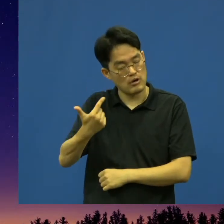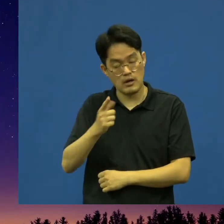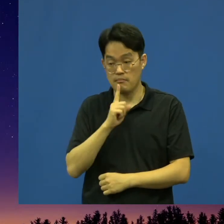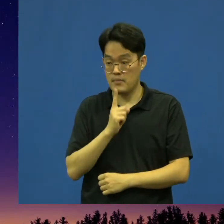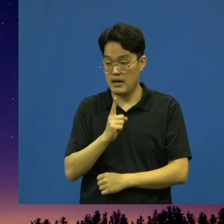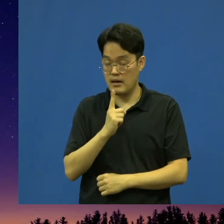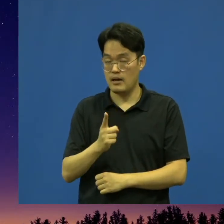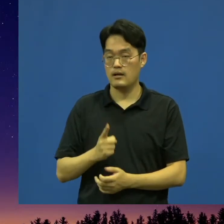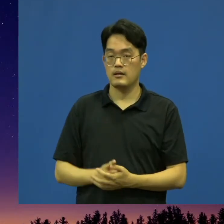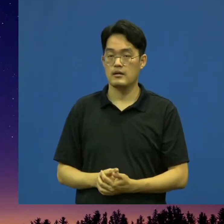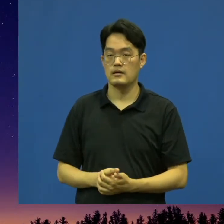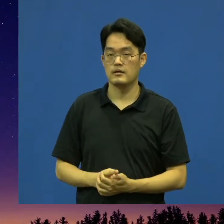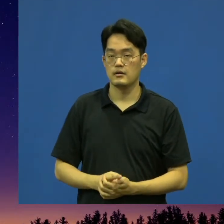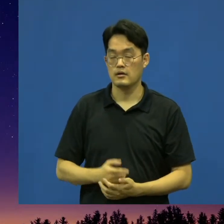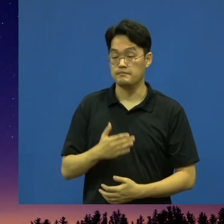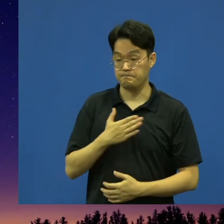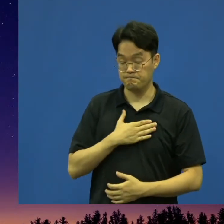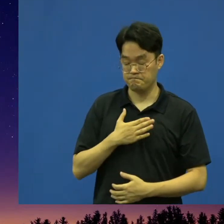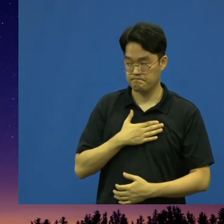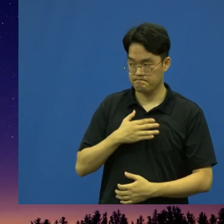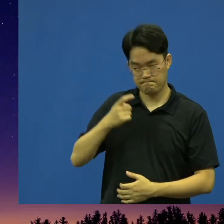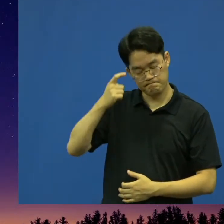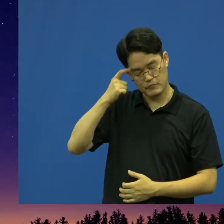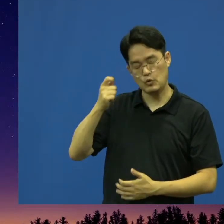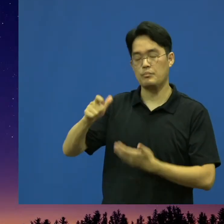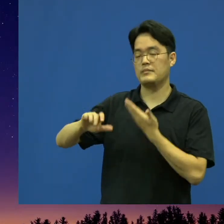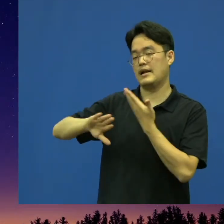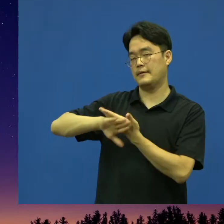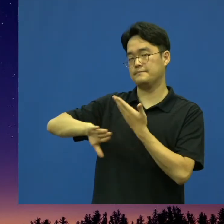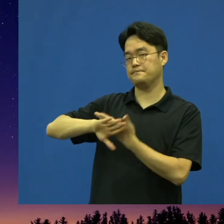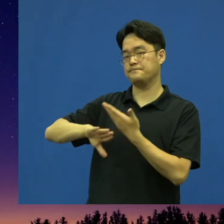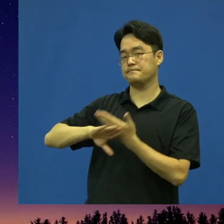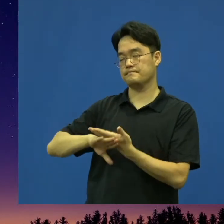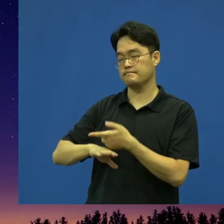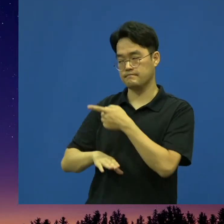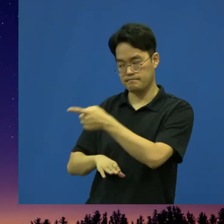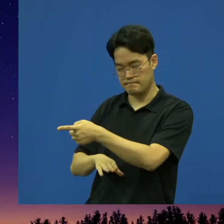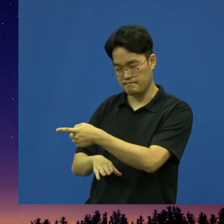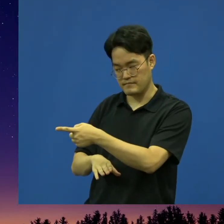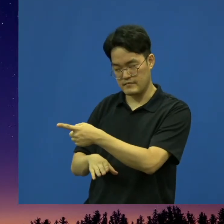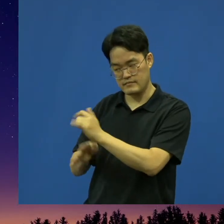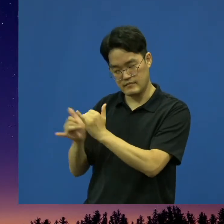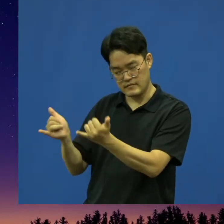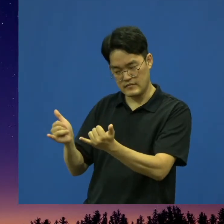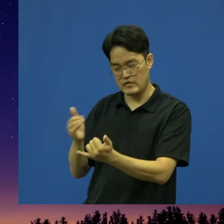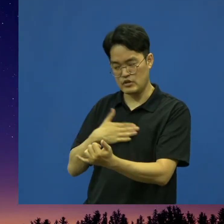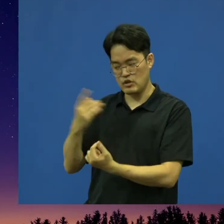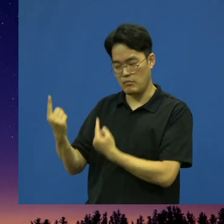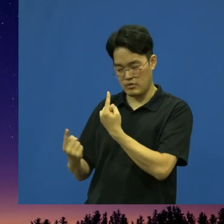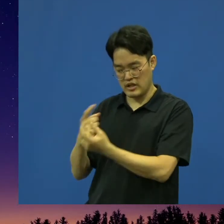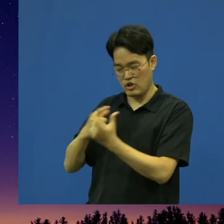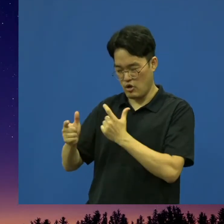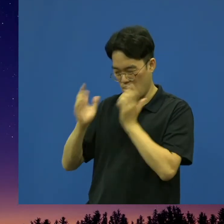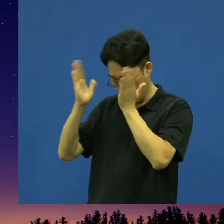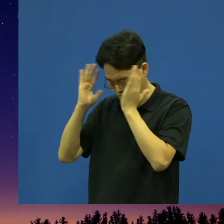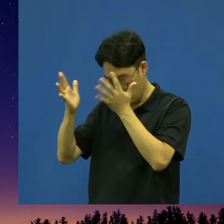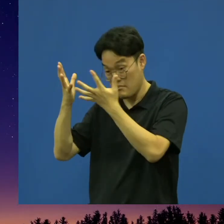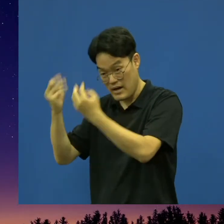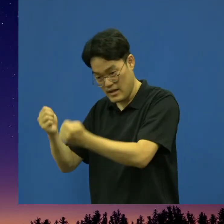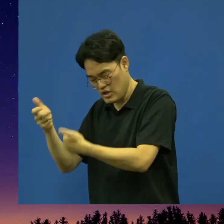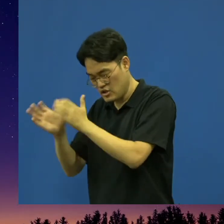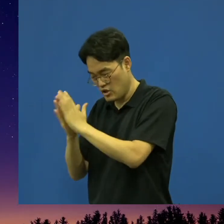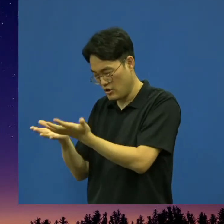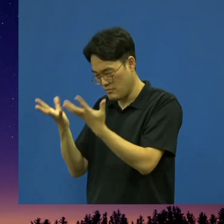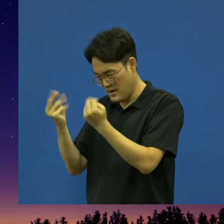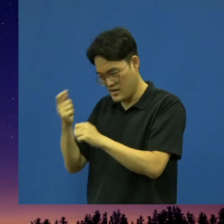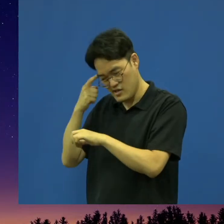저는 그렇게 해석하지 않습니다. 그 학자들은 저보다 훨씬 공부도 많이 했고 성경을